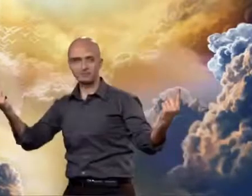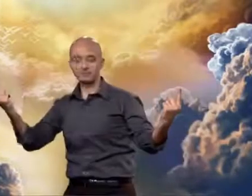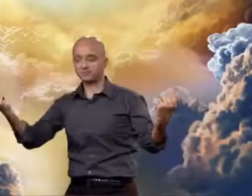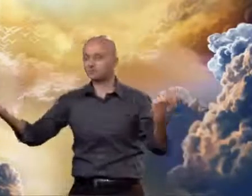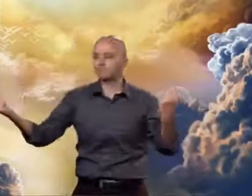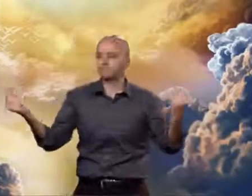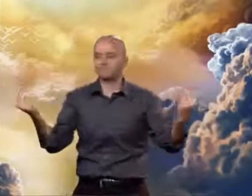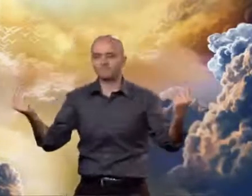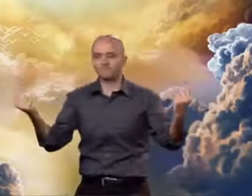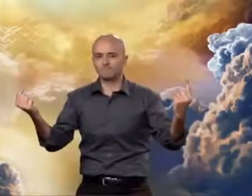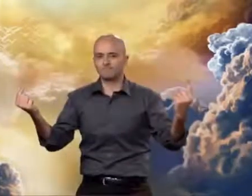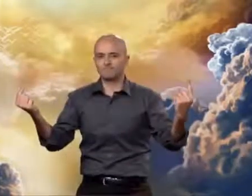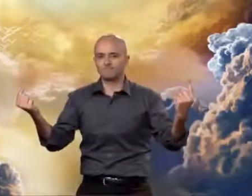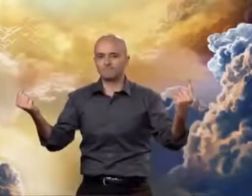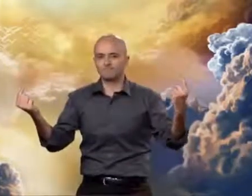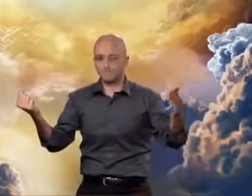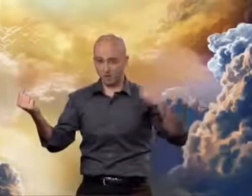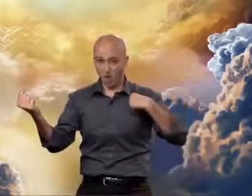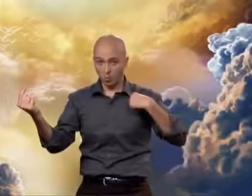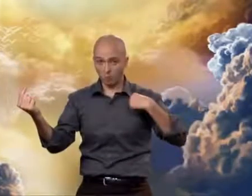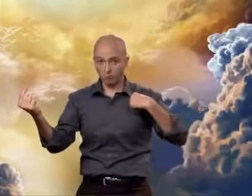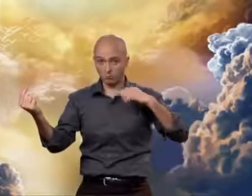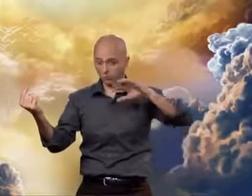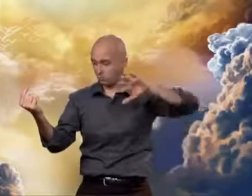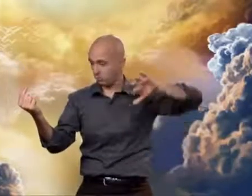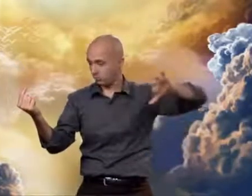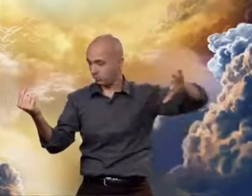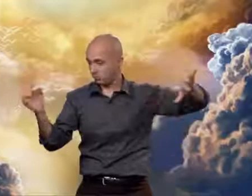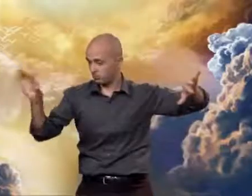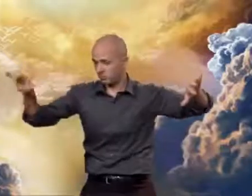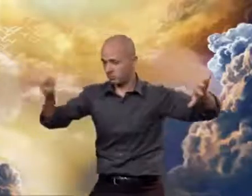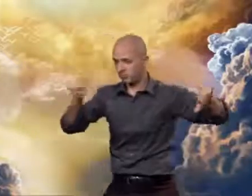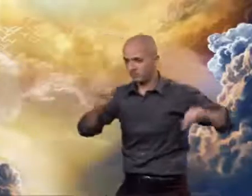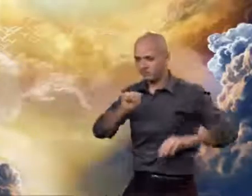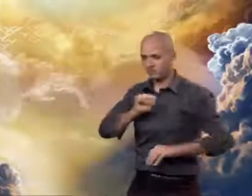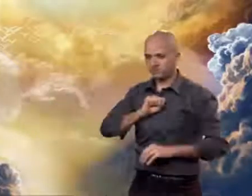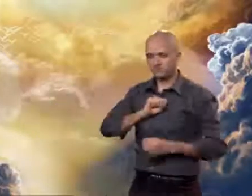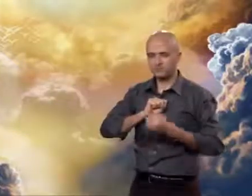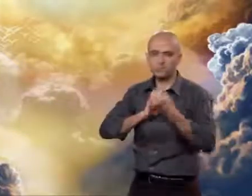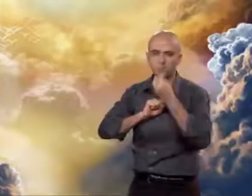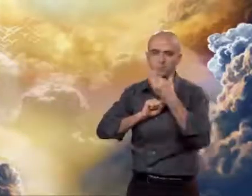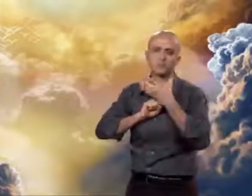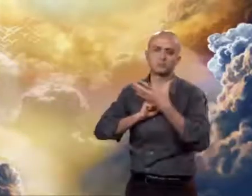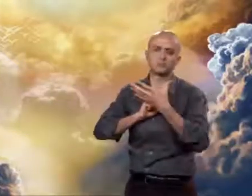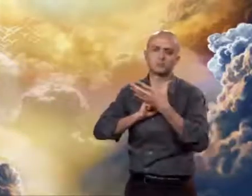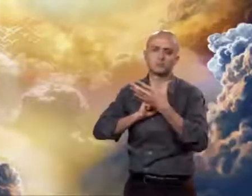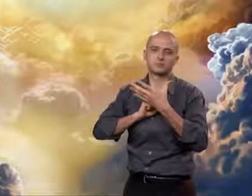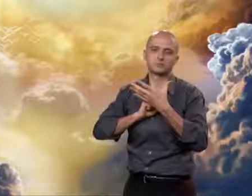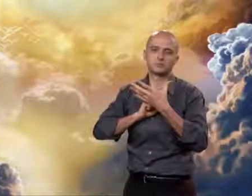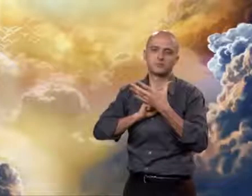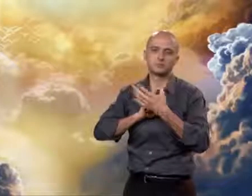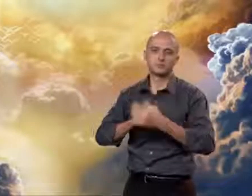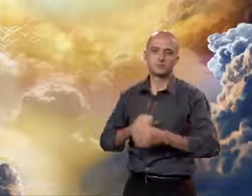que rejeitam a verdade. Sentem grande compaixão por pessoas que supostamente têm a mente tão estreita e são